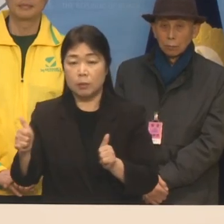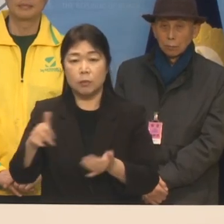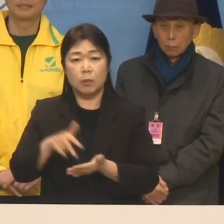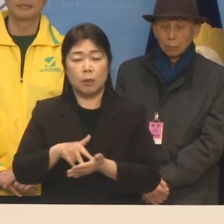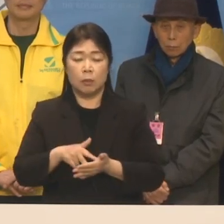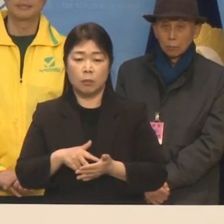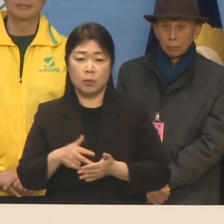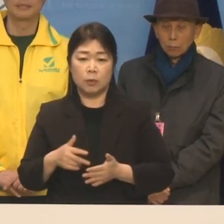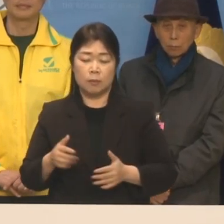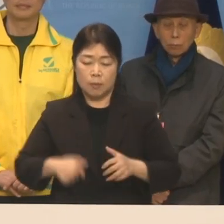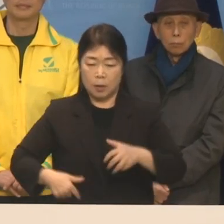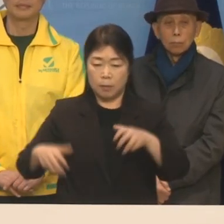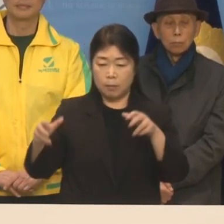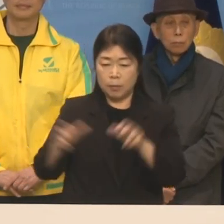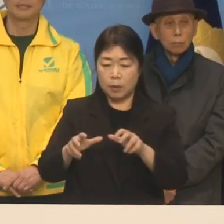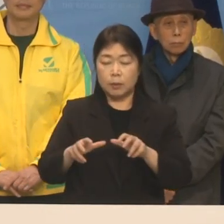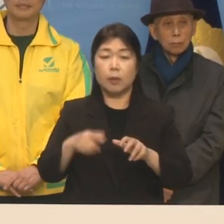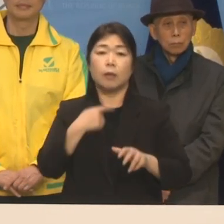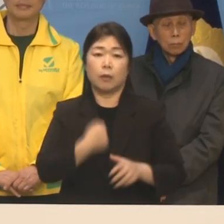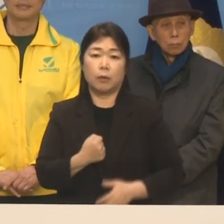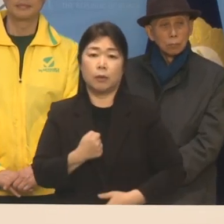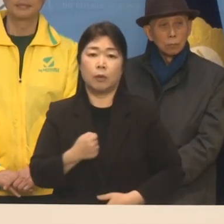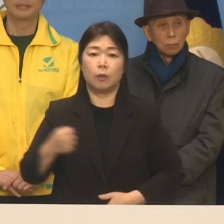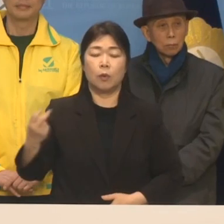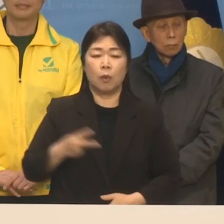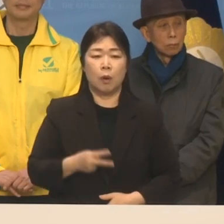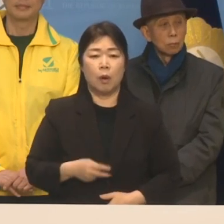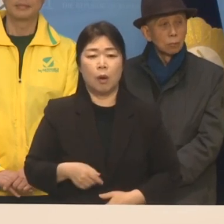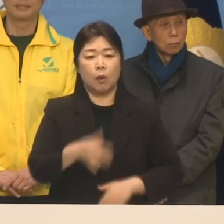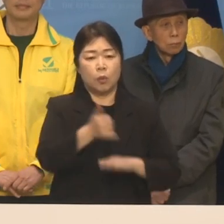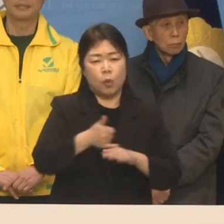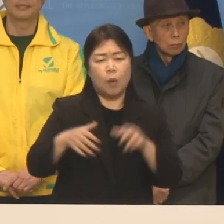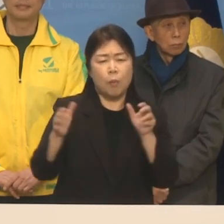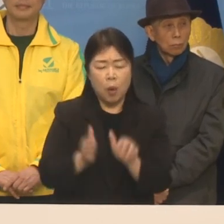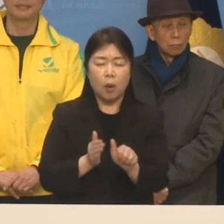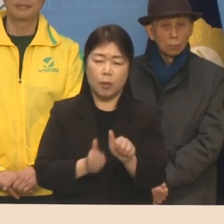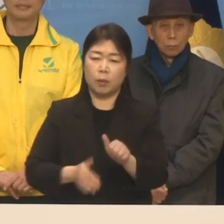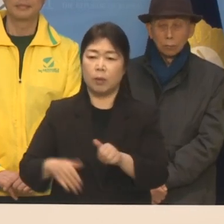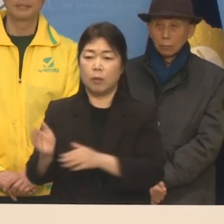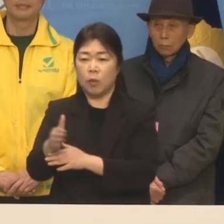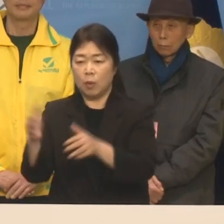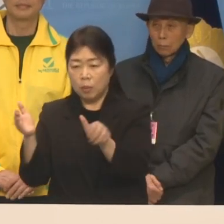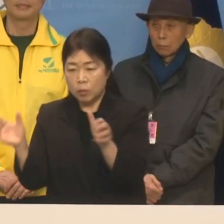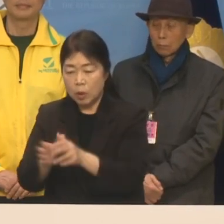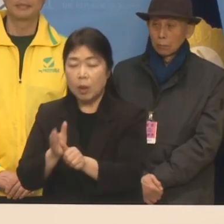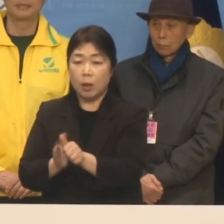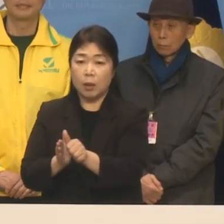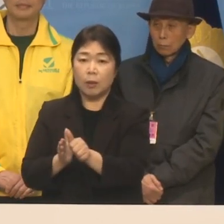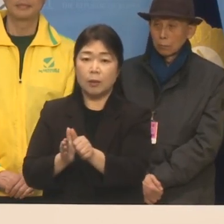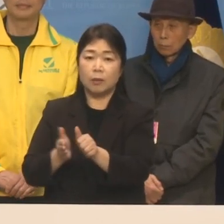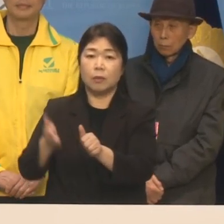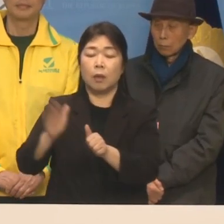그동안 단결하라고 했던 그런 요구도 진보정당에게 많이 있었습니다.